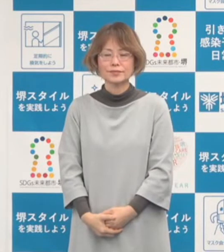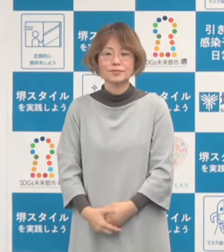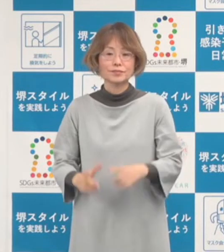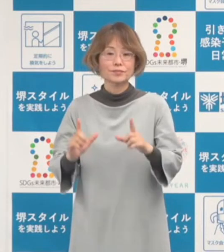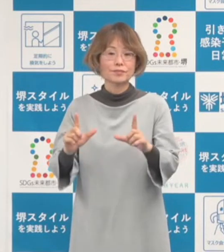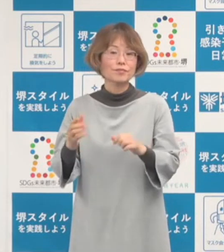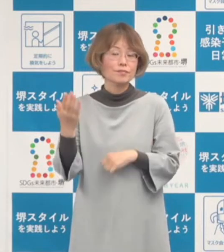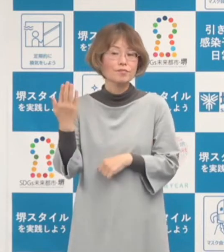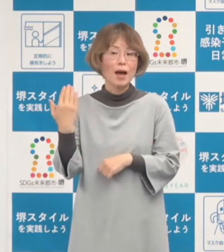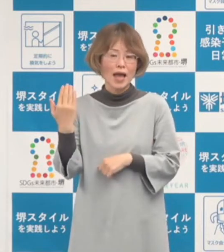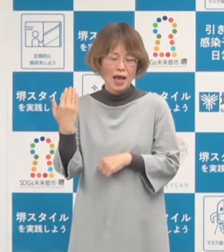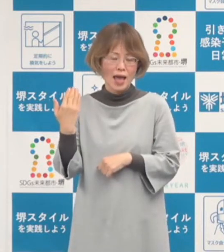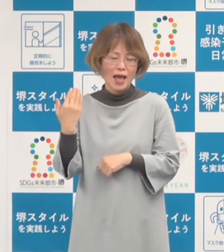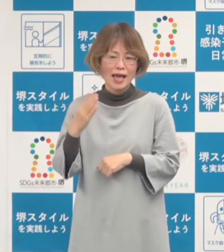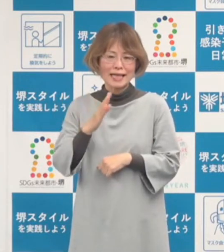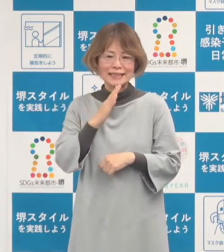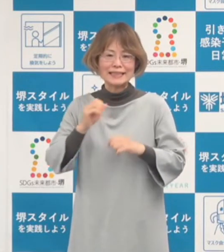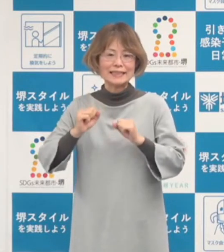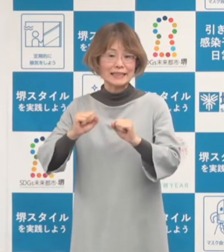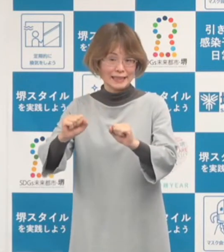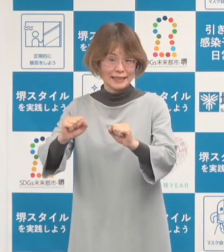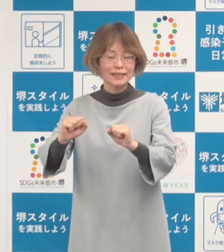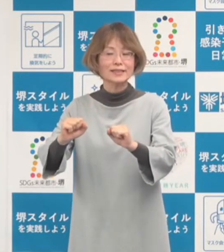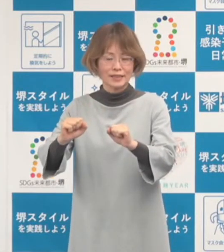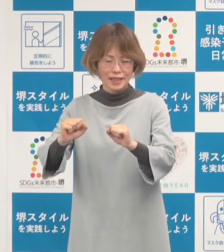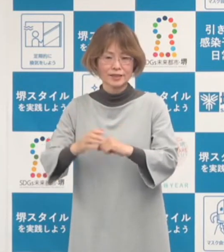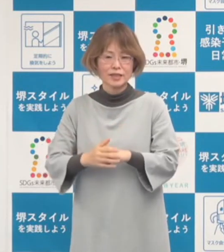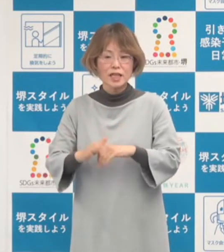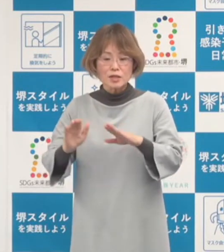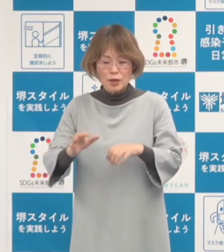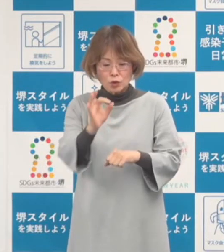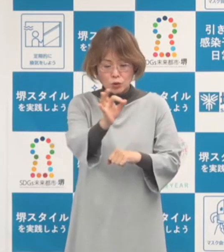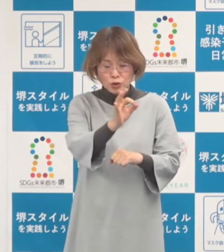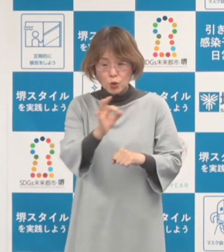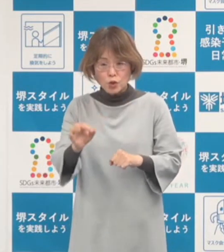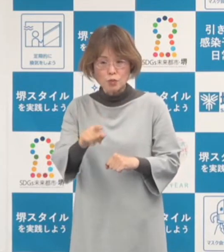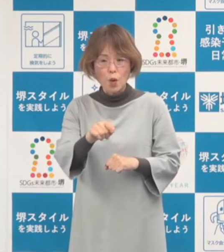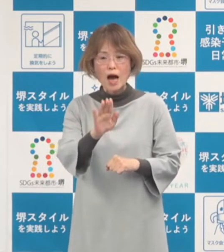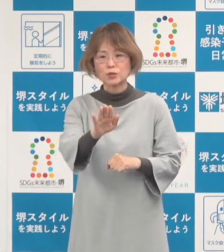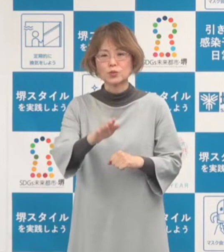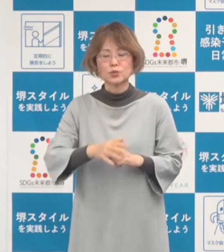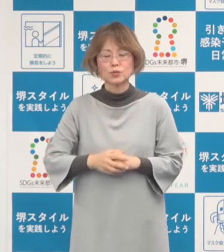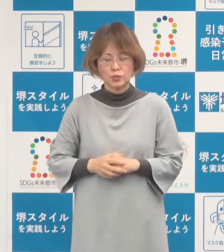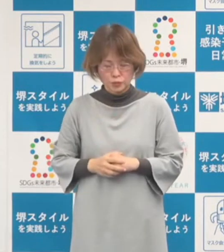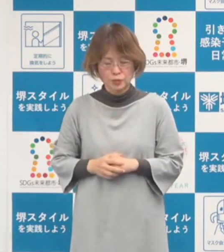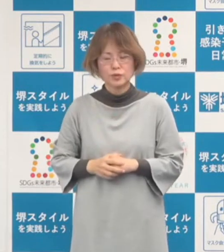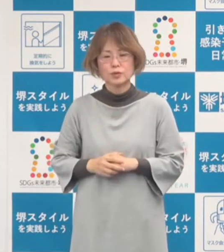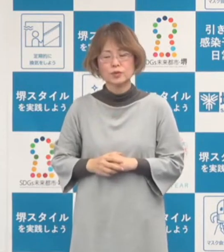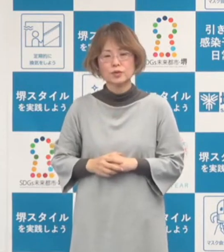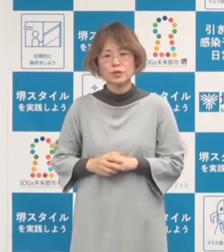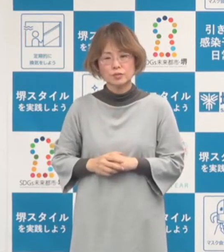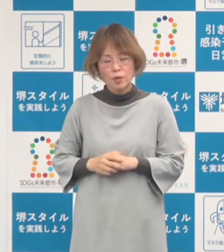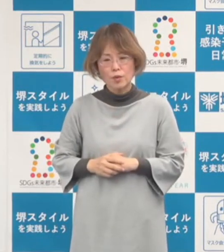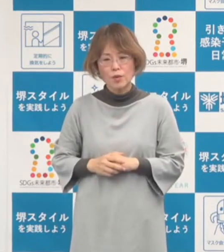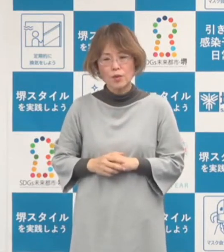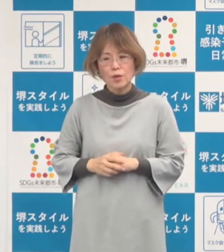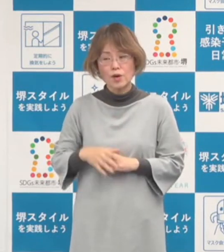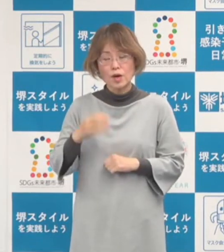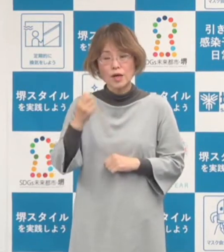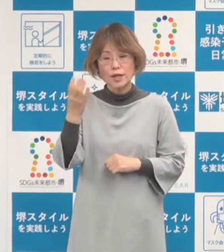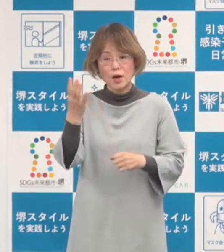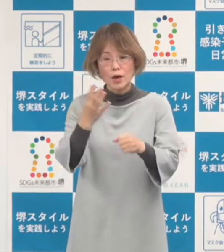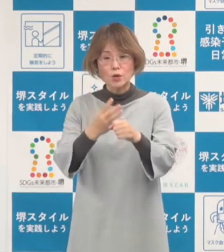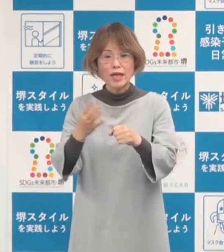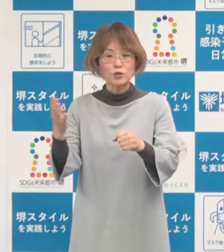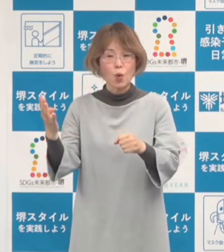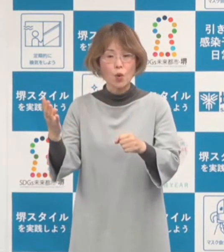前回実施をして、今もその商品というのをもちろん扱っておりますし、一方でこの令和4年度に関